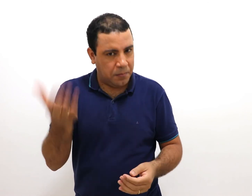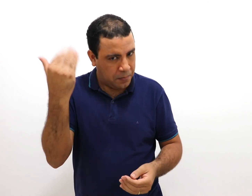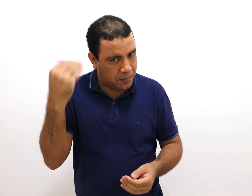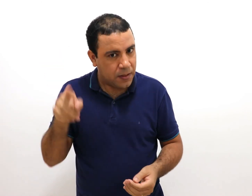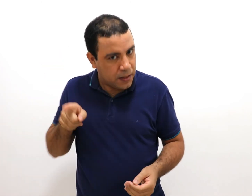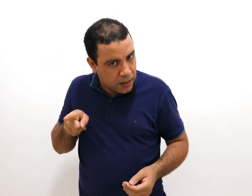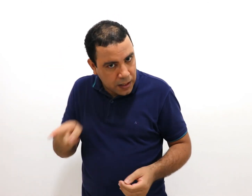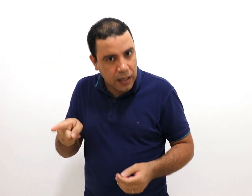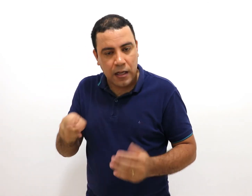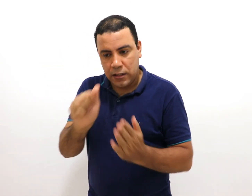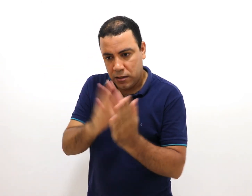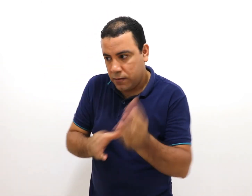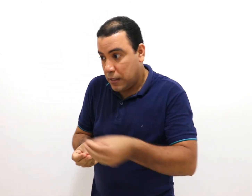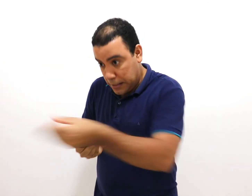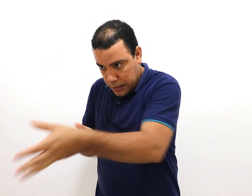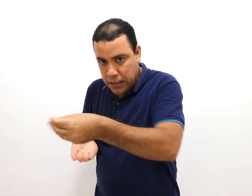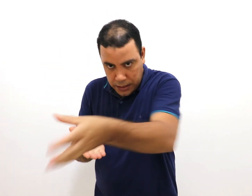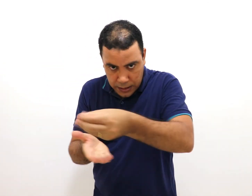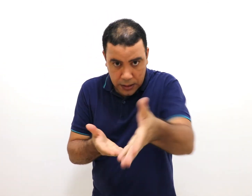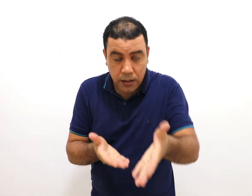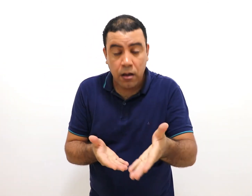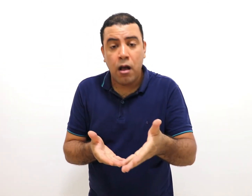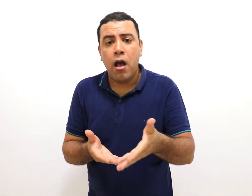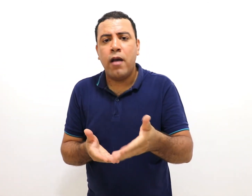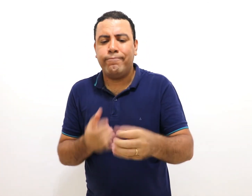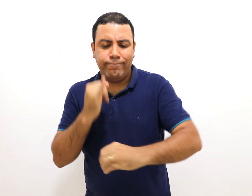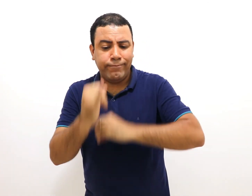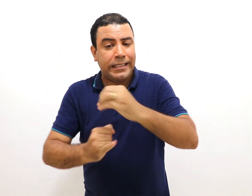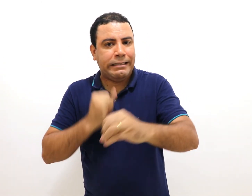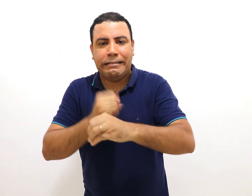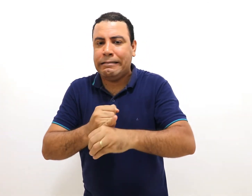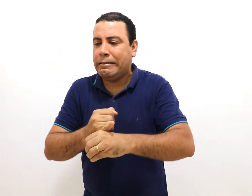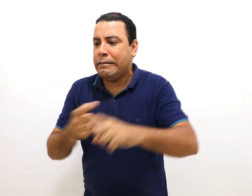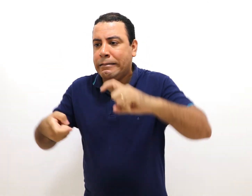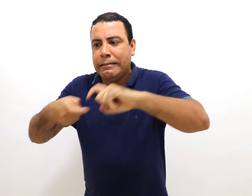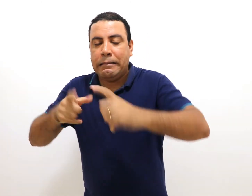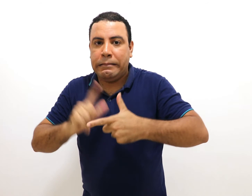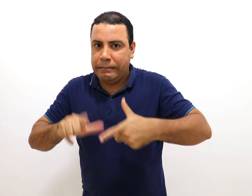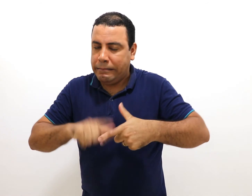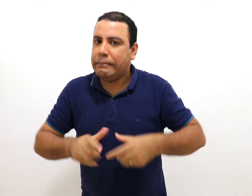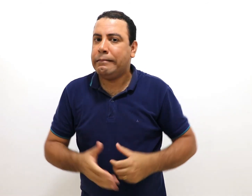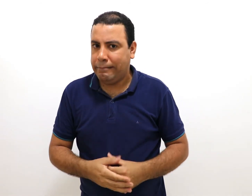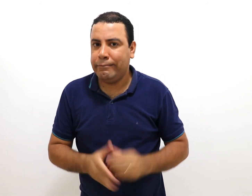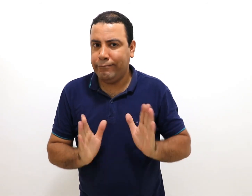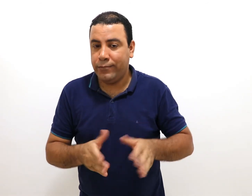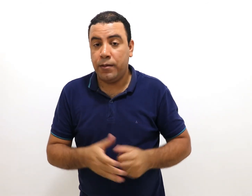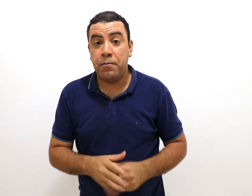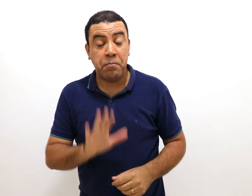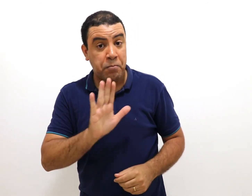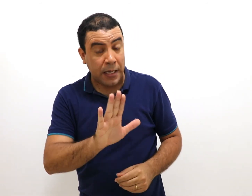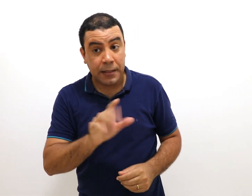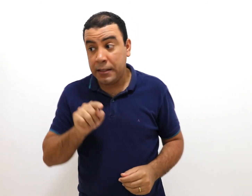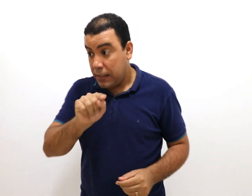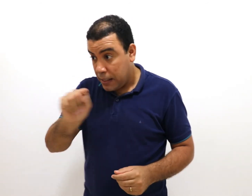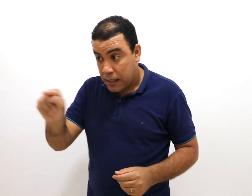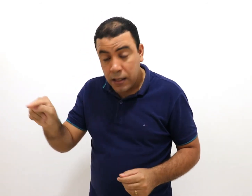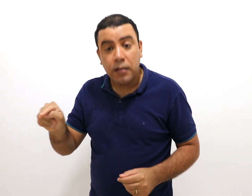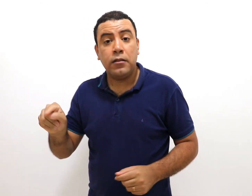Enfrentamos problemas com a internet no dia da execução dessa atividade. Contudo, mesmo com as imagens estáticas, os alunos